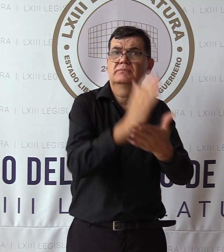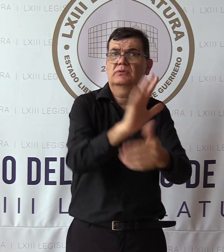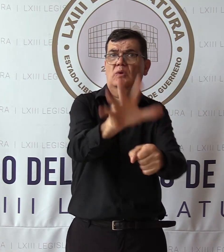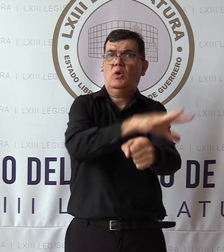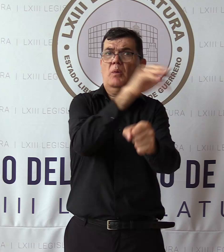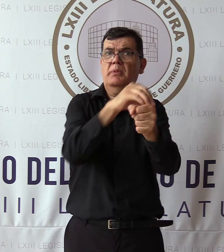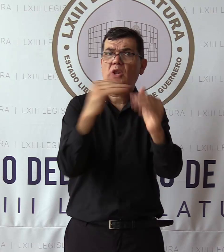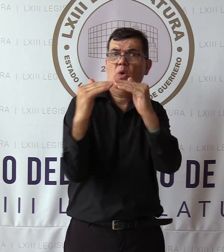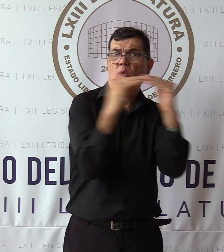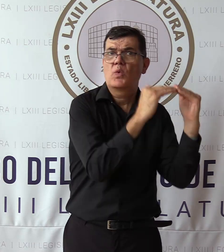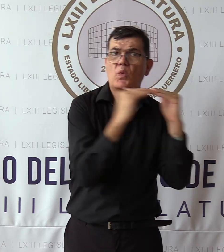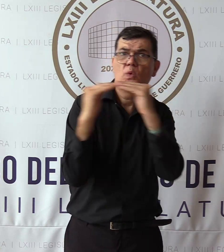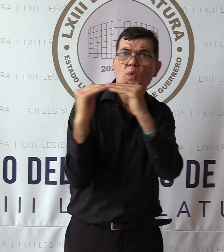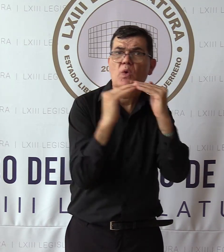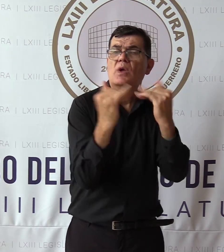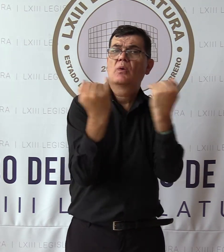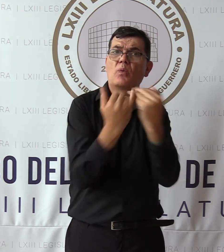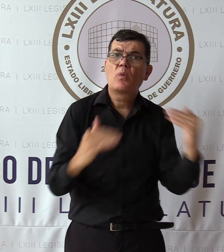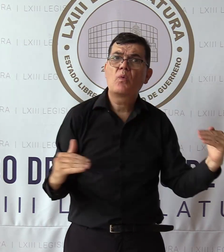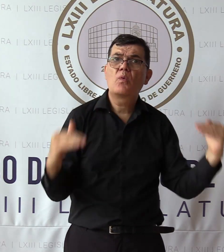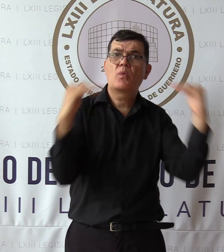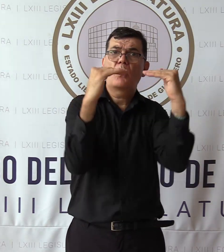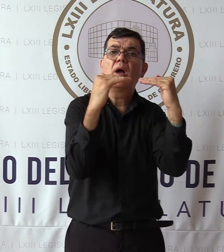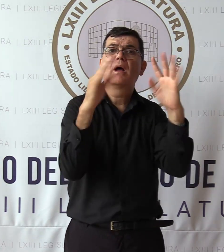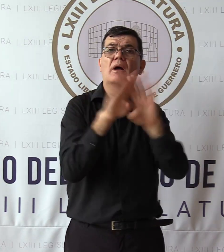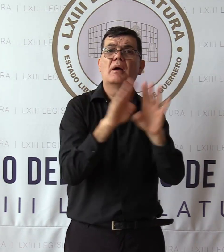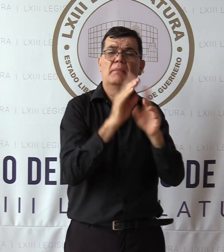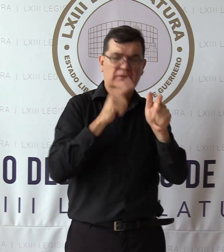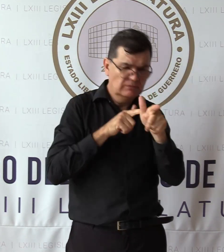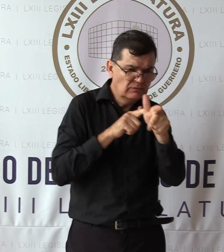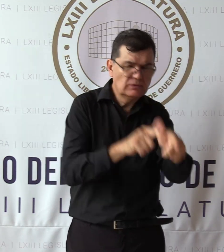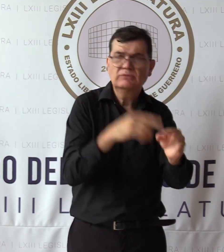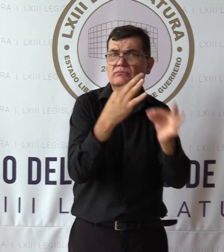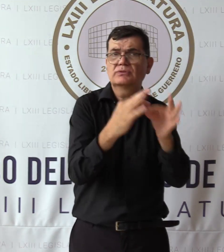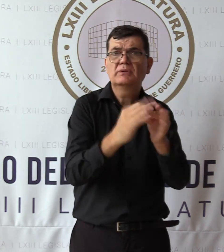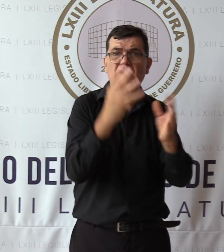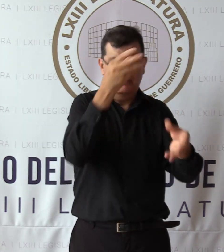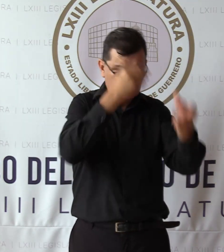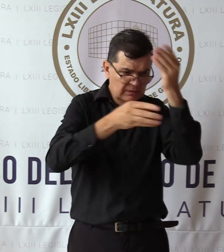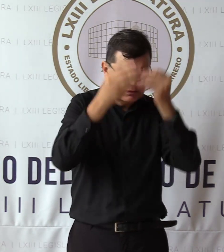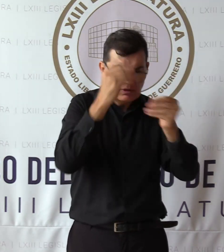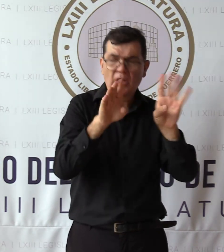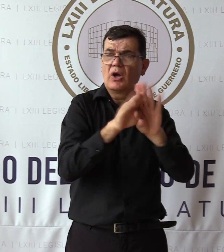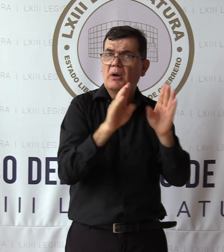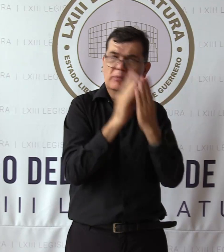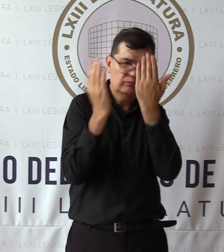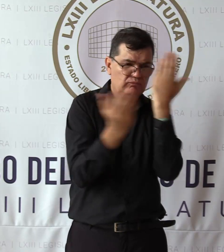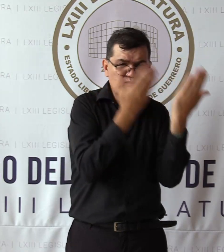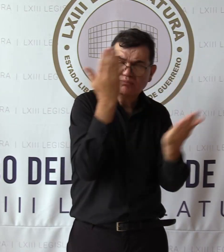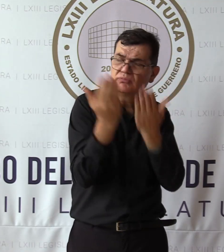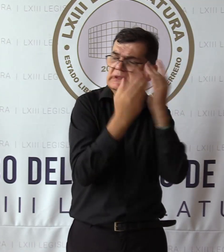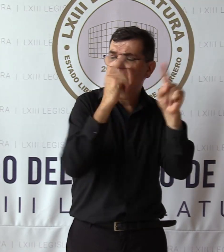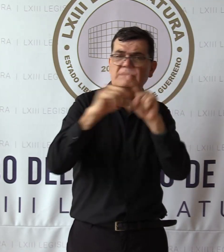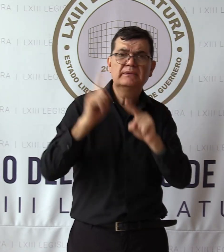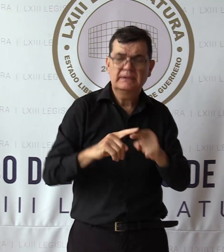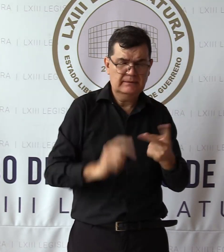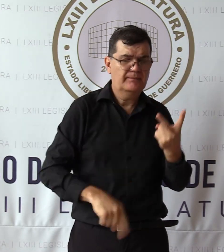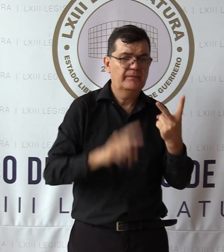igualitaria, equitativa y continua al aprendizaje y participación en todos los contextos. 2. Favorecer el